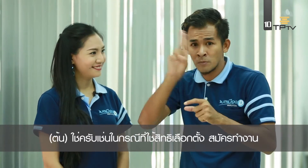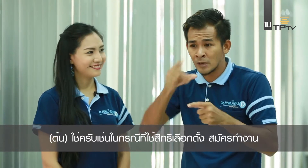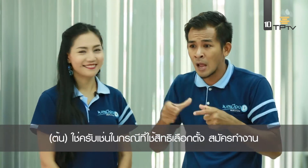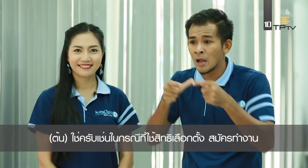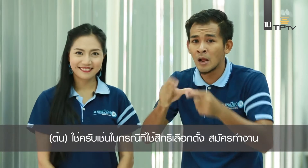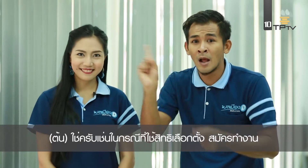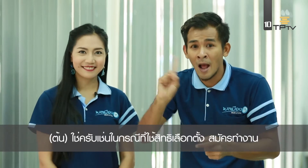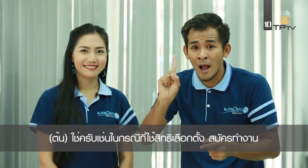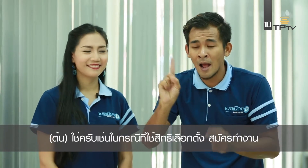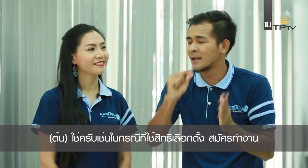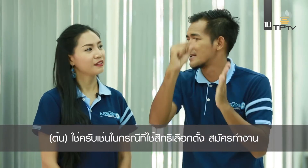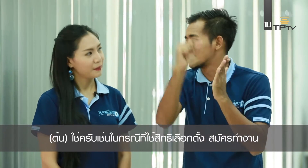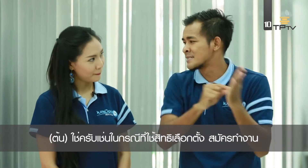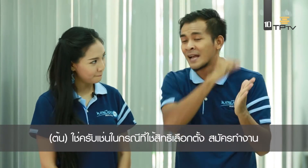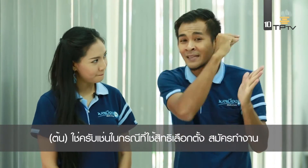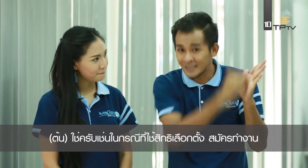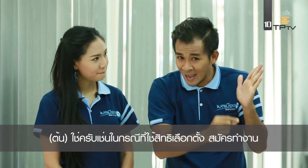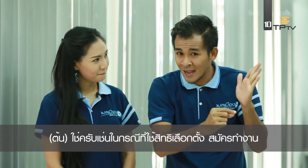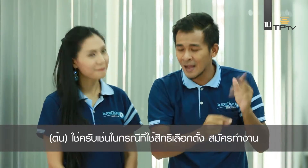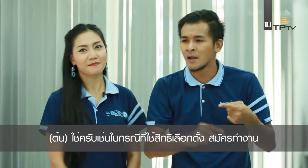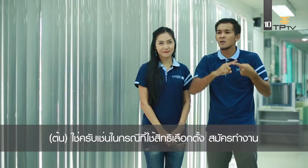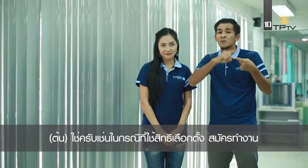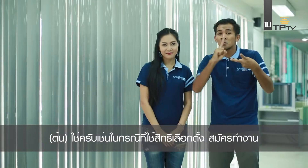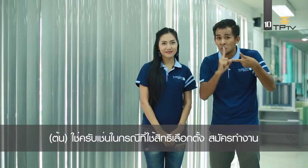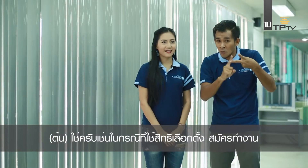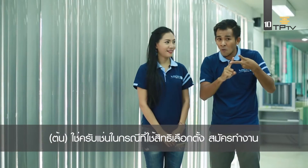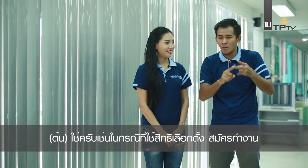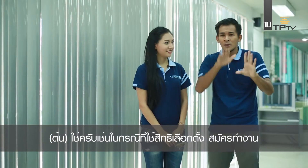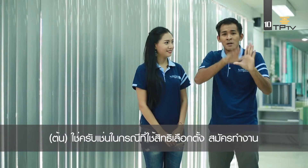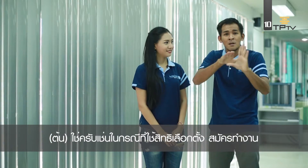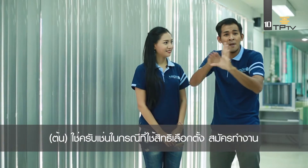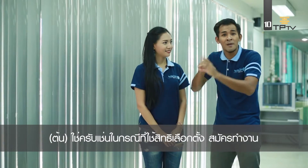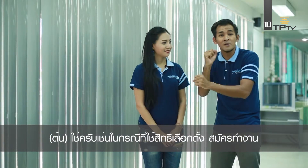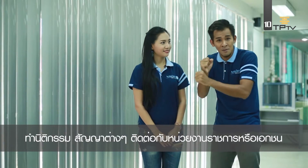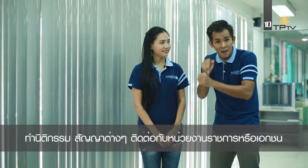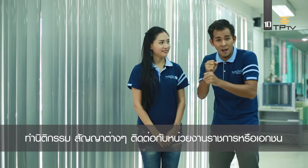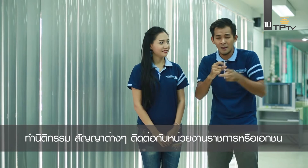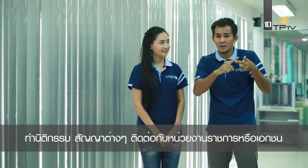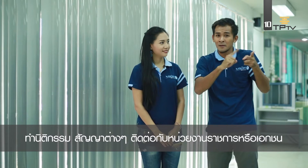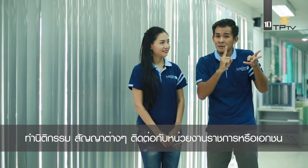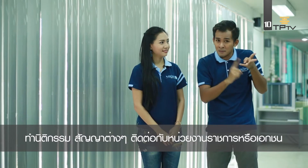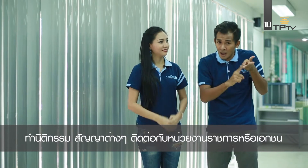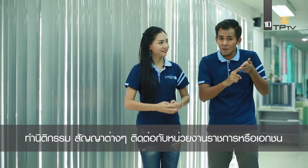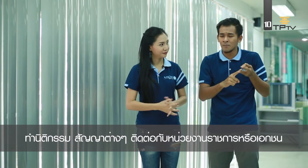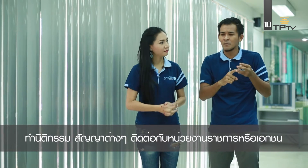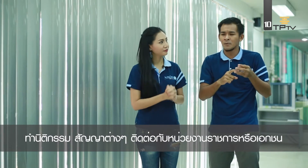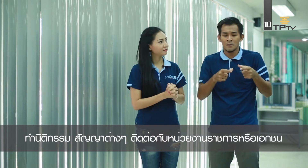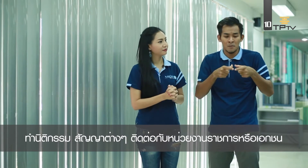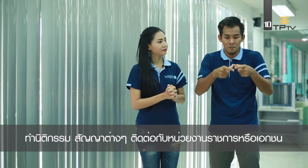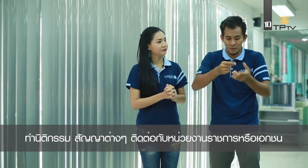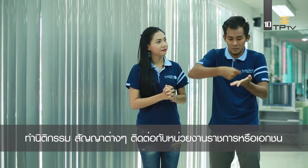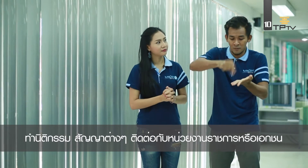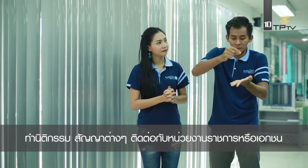เช่นในกรณีที่ใช้สิทธิ์เลือกตั้งสมัครทำงานทำนิติกรรมสัญ